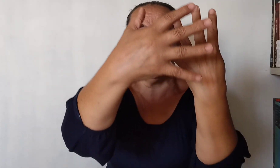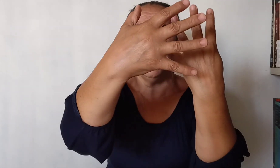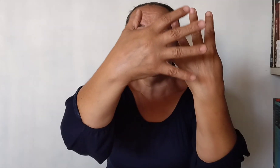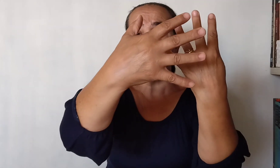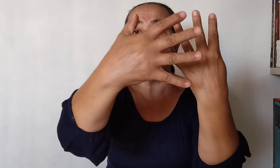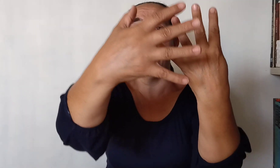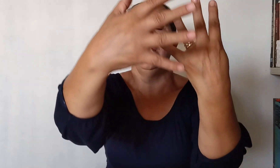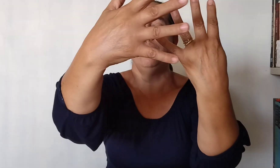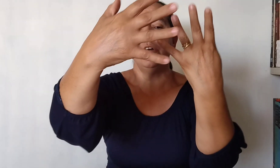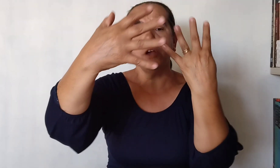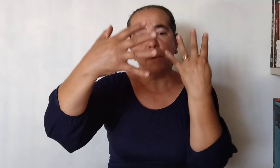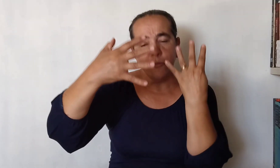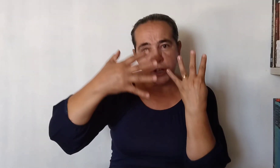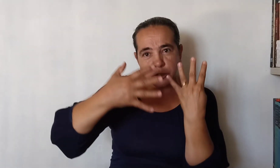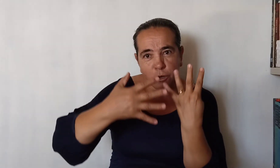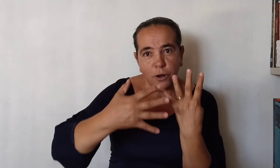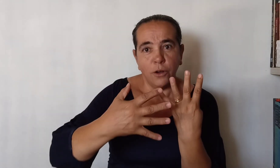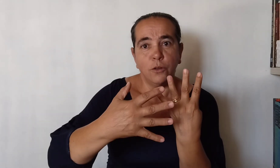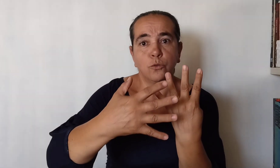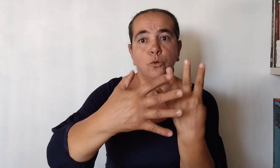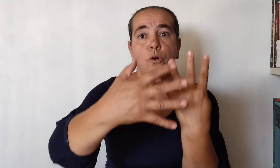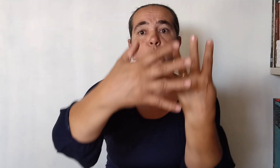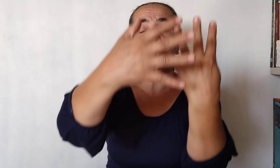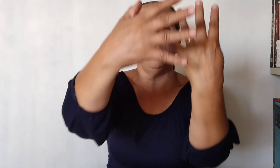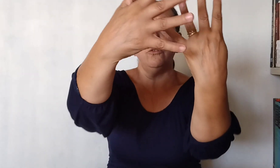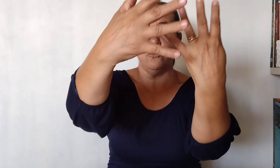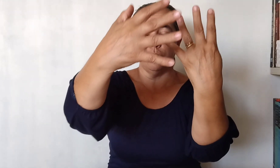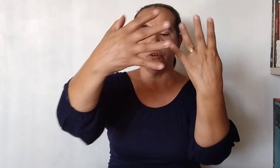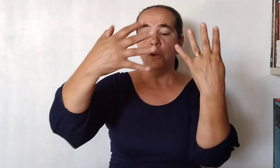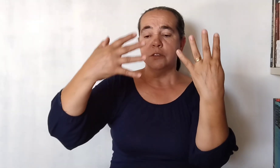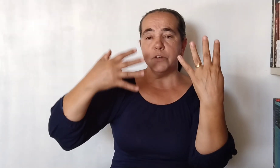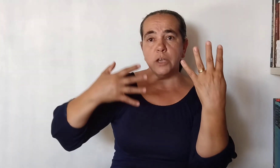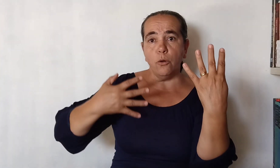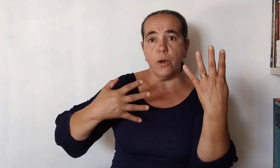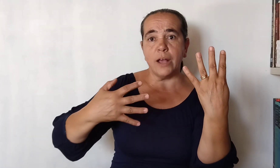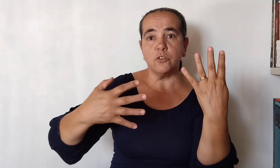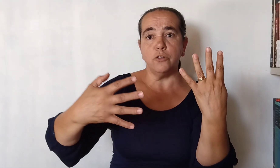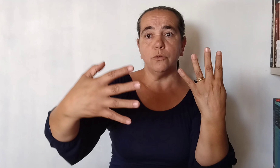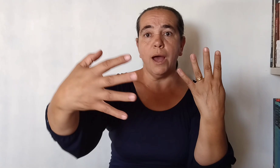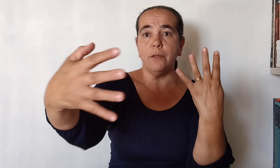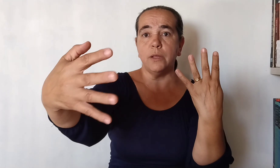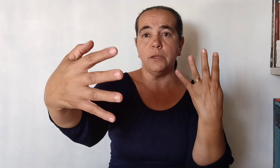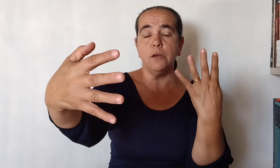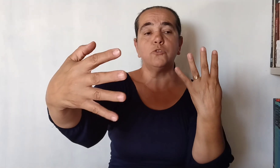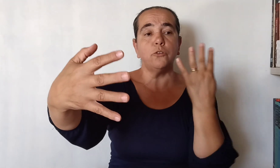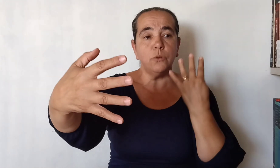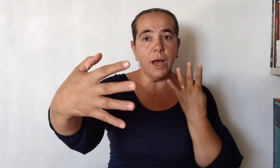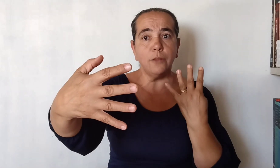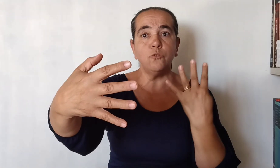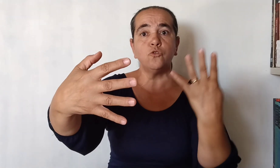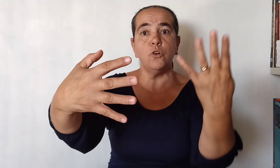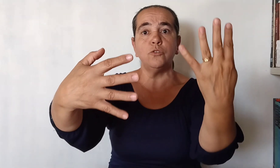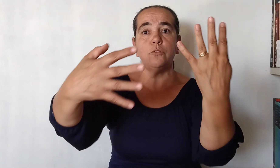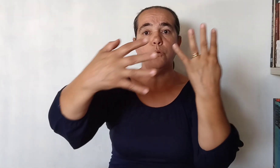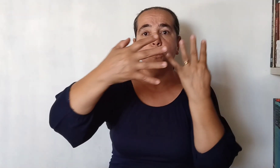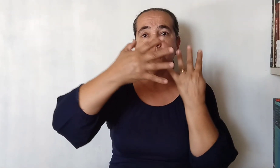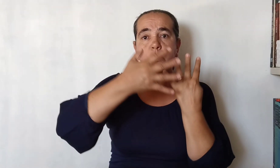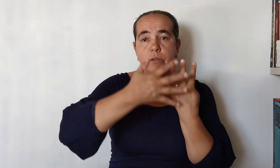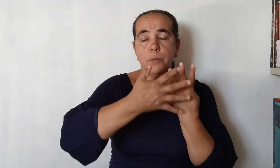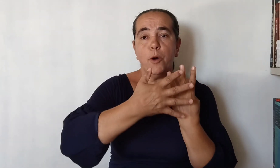aqui. Vai levando aí pra frente, ó. Tudo junto. Se você colocar só de um lado, é trigo só de um lado, joio só do outro. Você